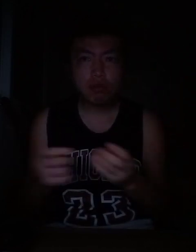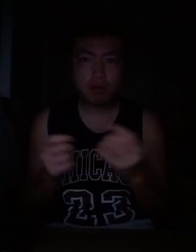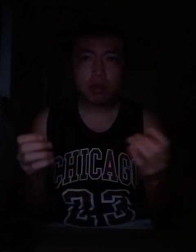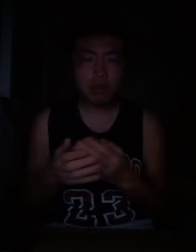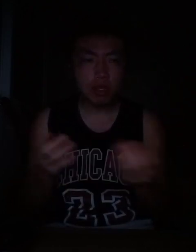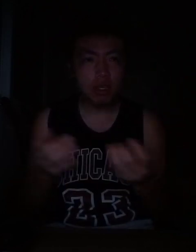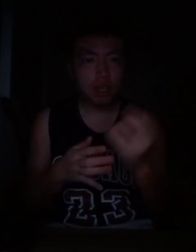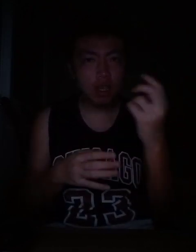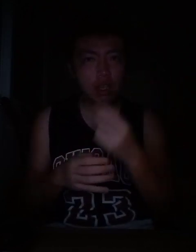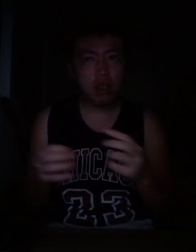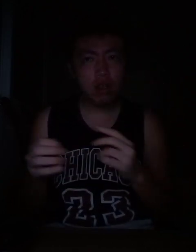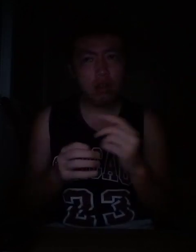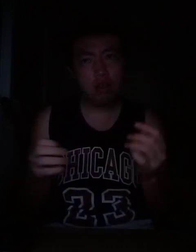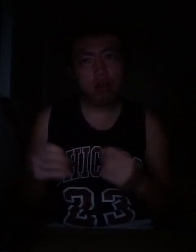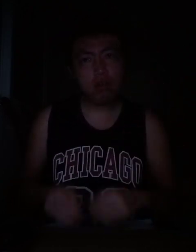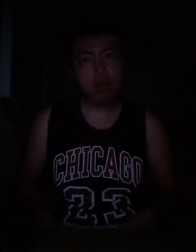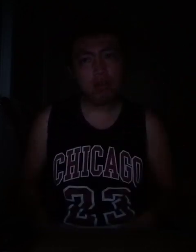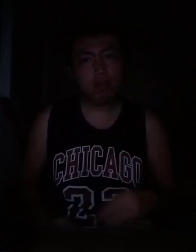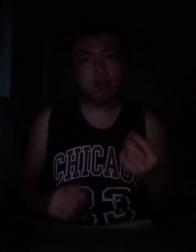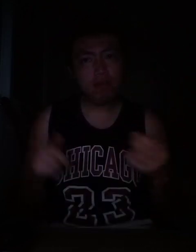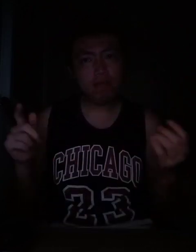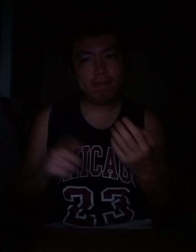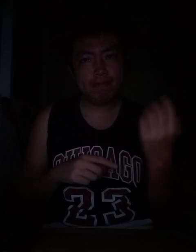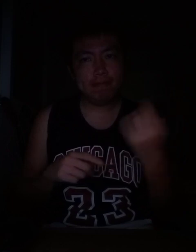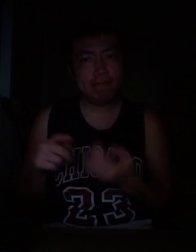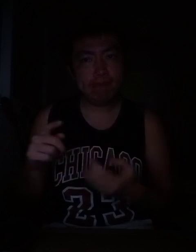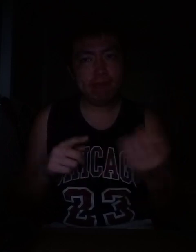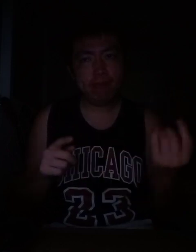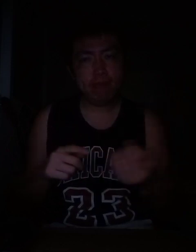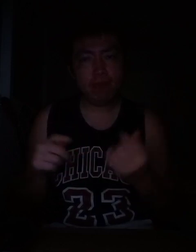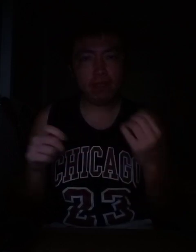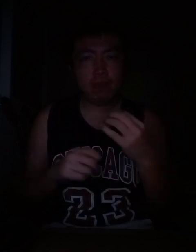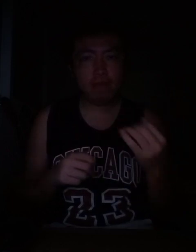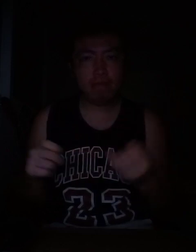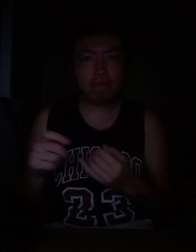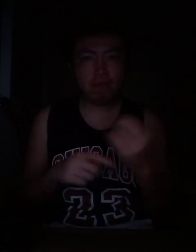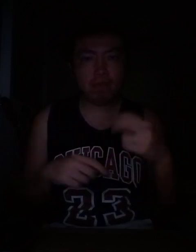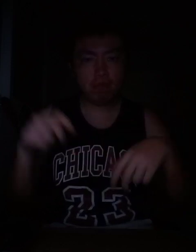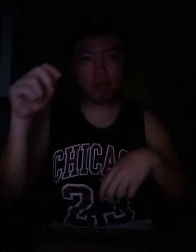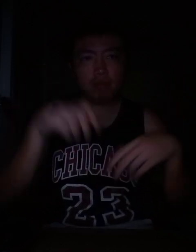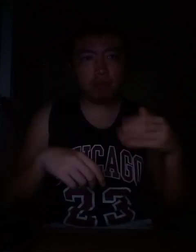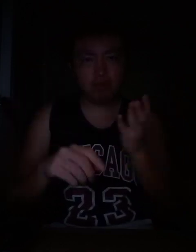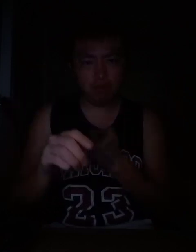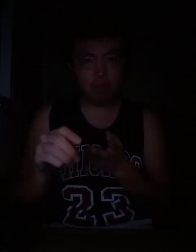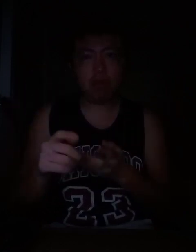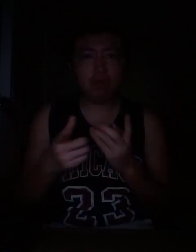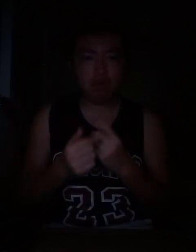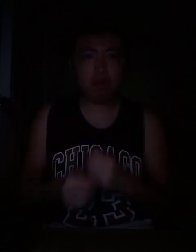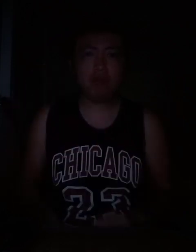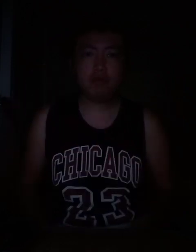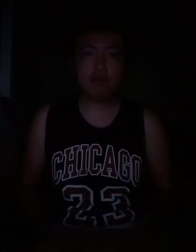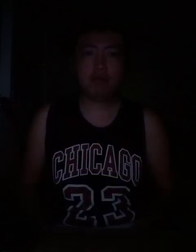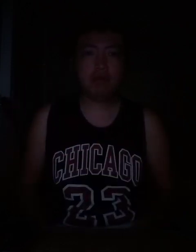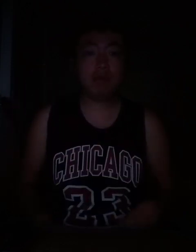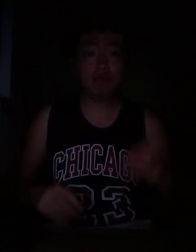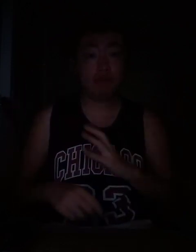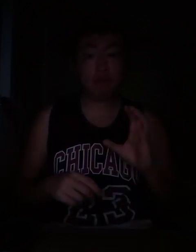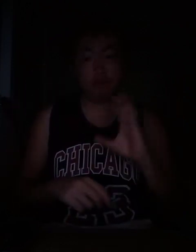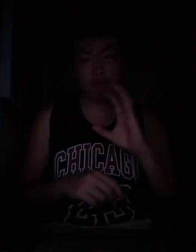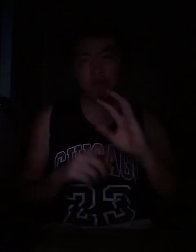오늘도 강원 영동과 그리고 경북 북부 동해안을 중심으로 해서는 비가 예상되어 있는 상황입니다. 태풍의 간접적인 영향은